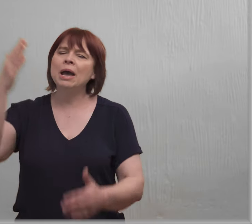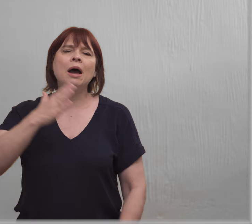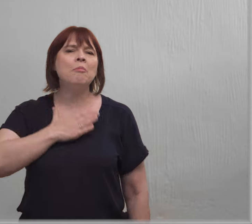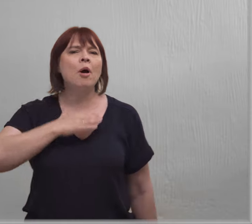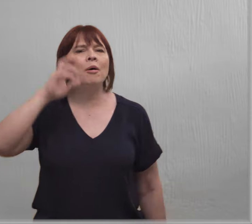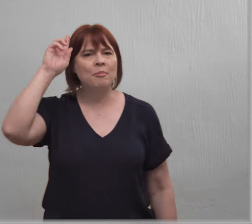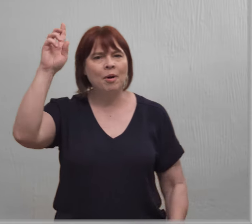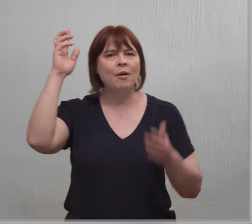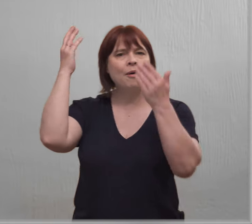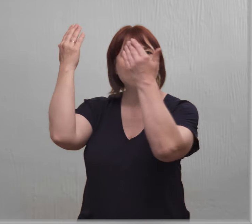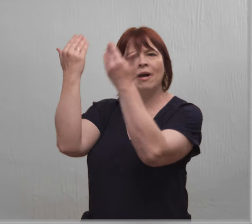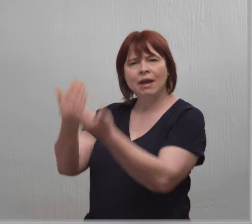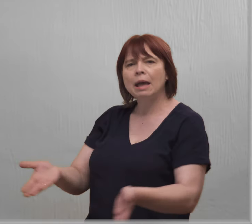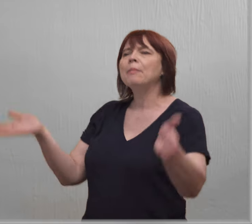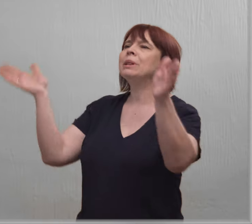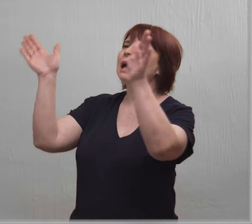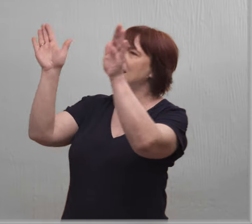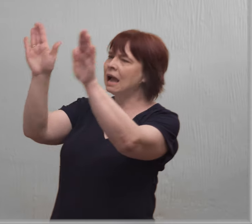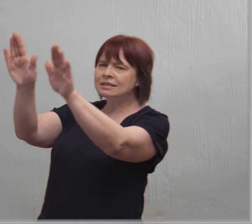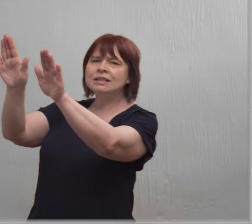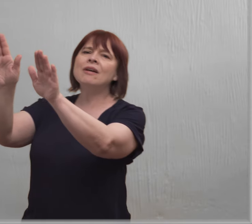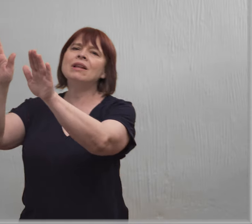Большой тебя, мой Бог,